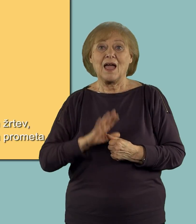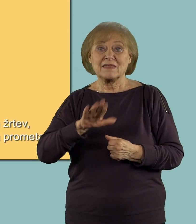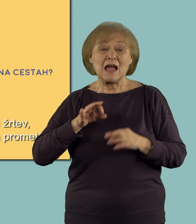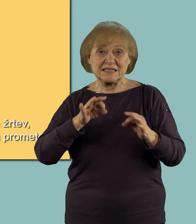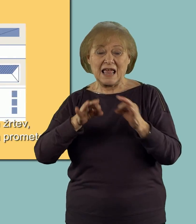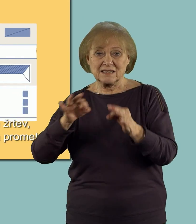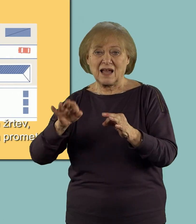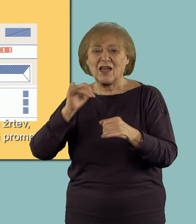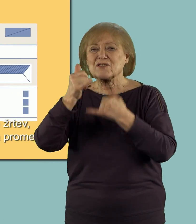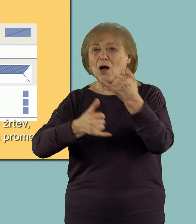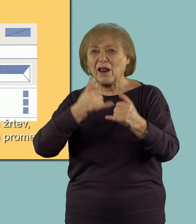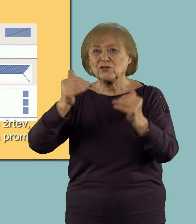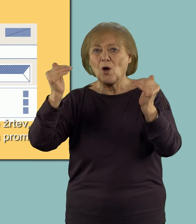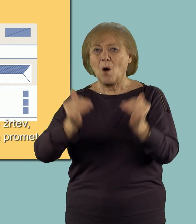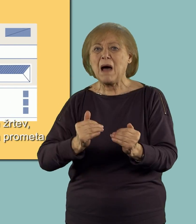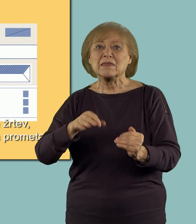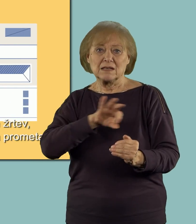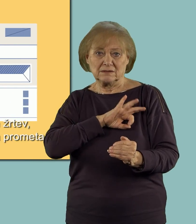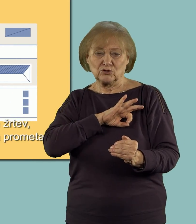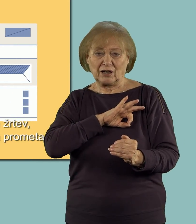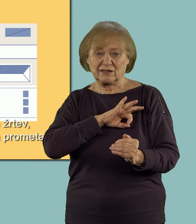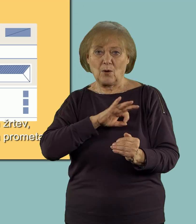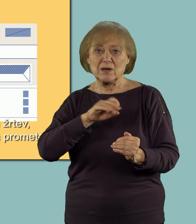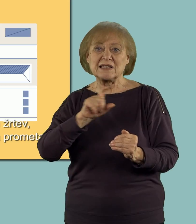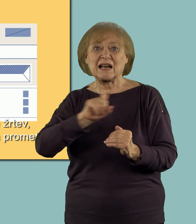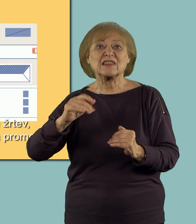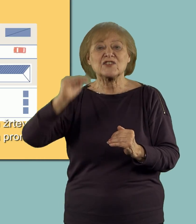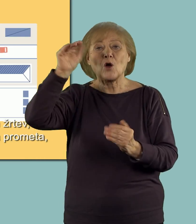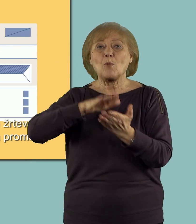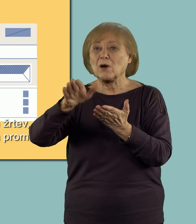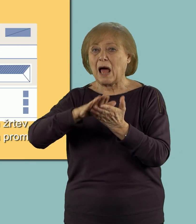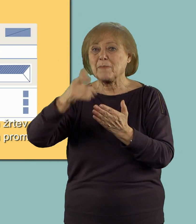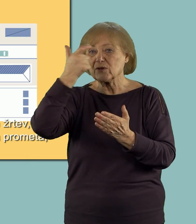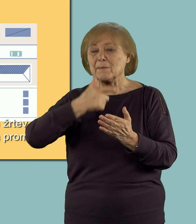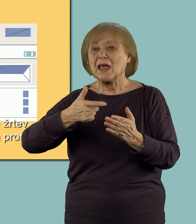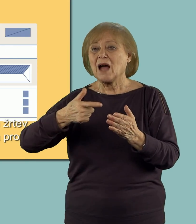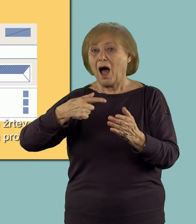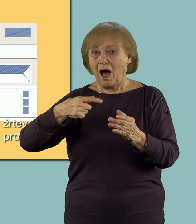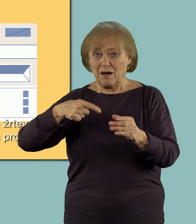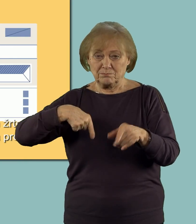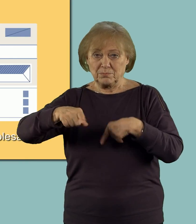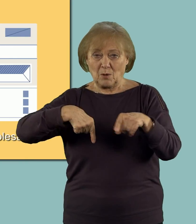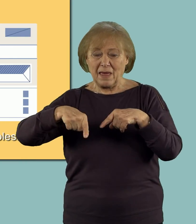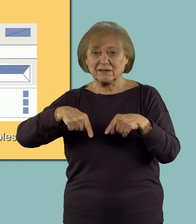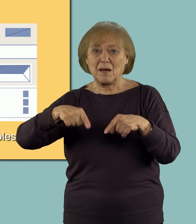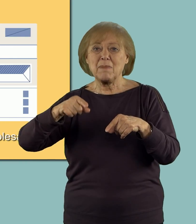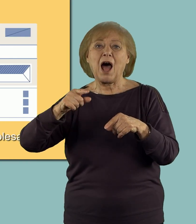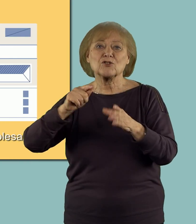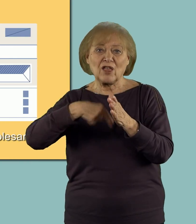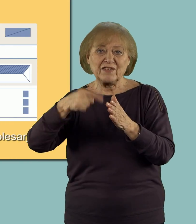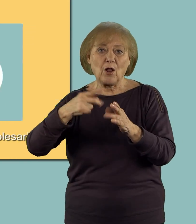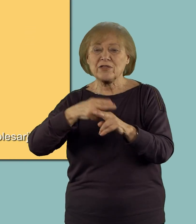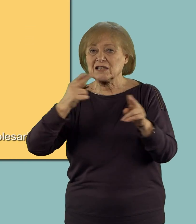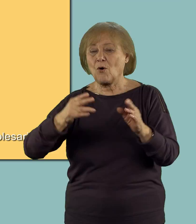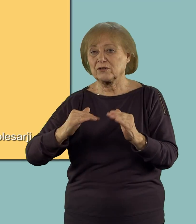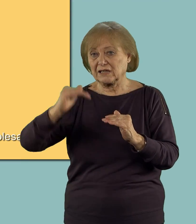Na naših cestah je vsako leto manj smrtnih žrtev, a zaradi visoke uporabe osebnega motornega prometa število nezgod